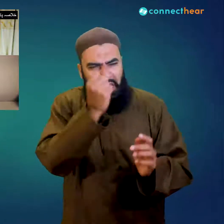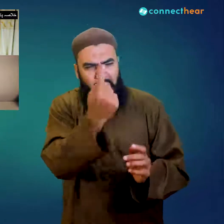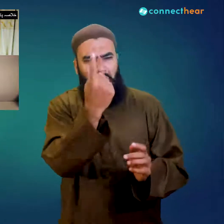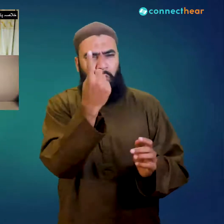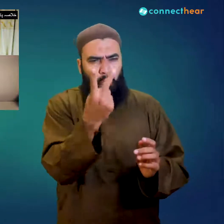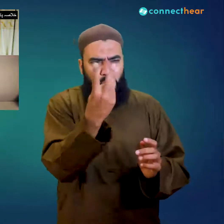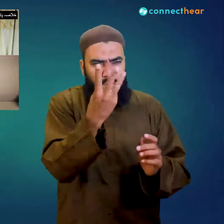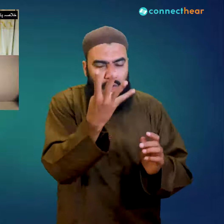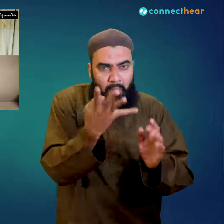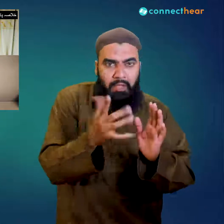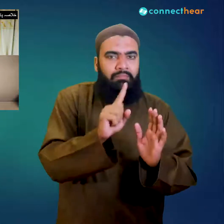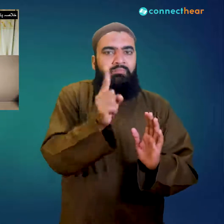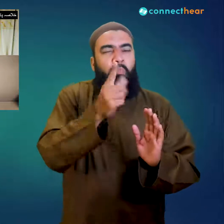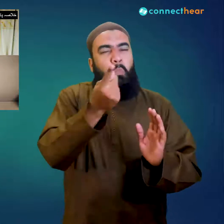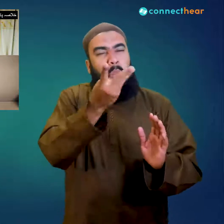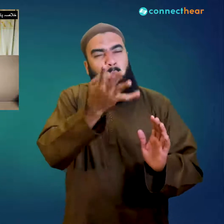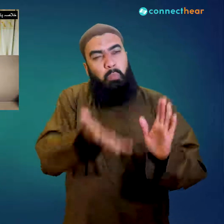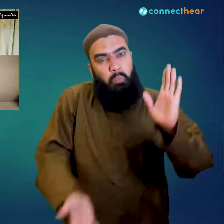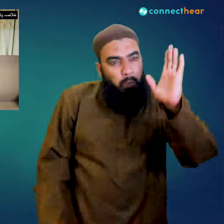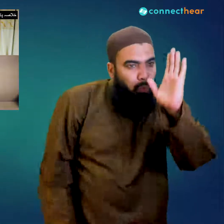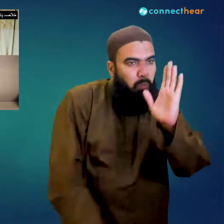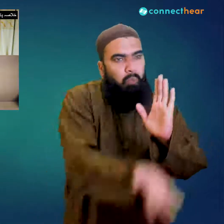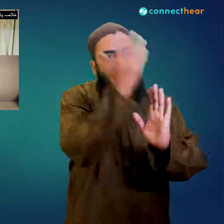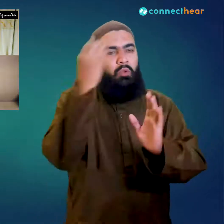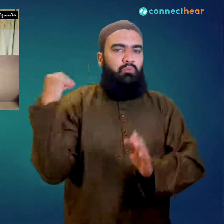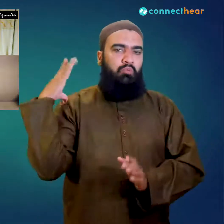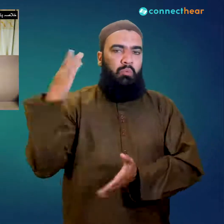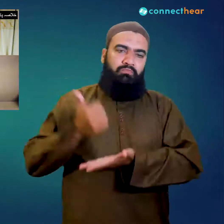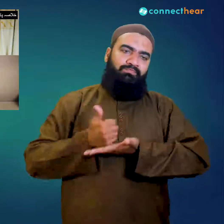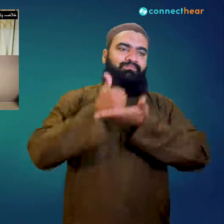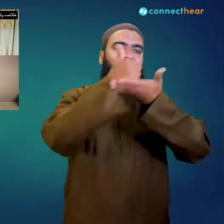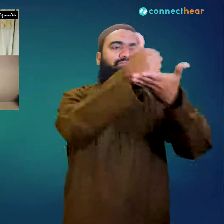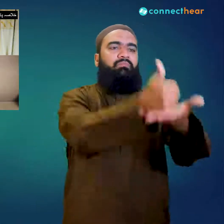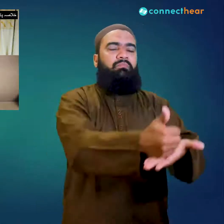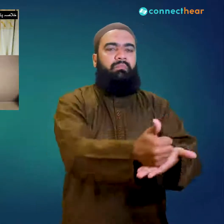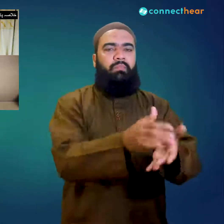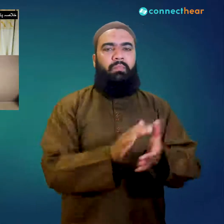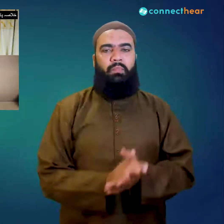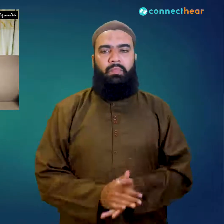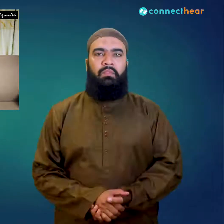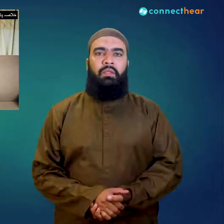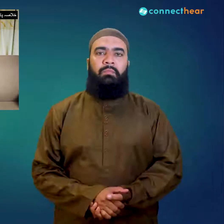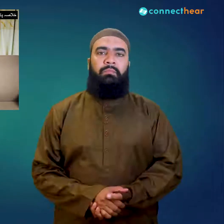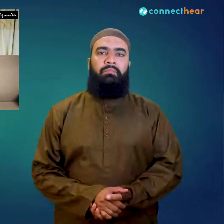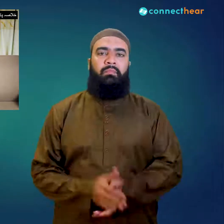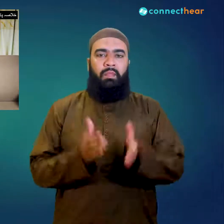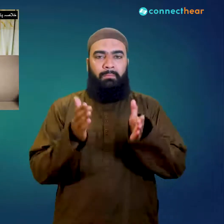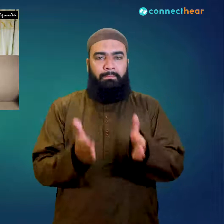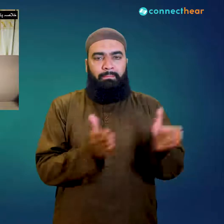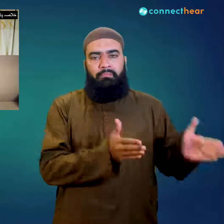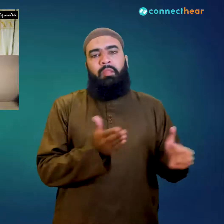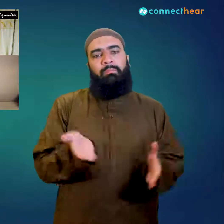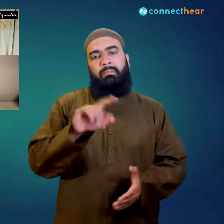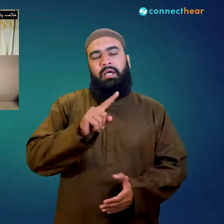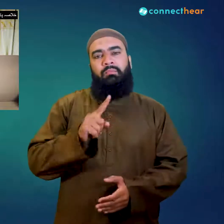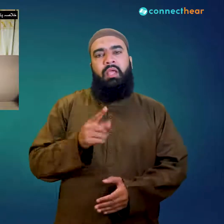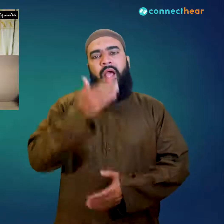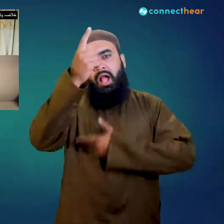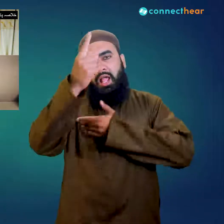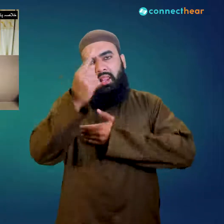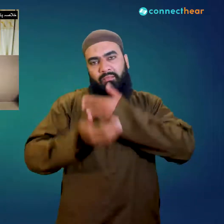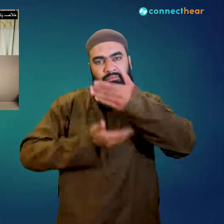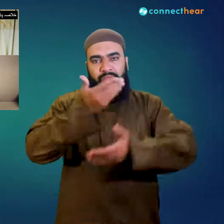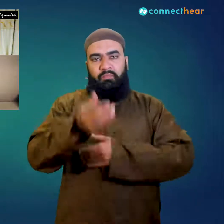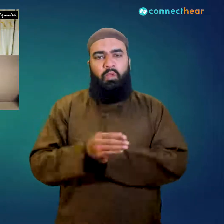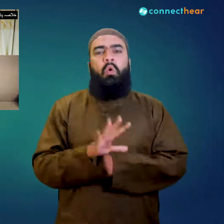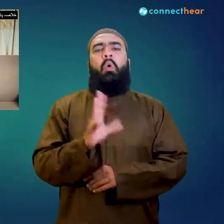شہداء کا ذکر فرمایا کہ جو لوگ اللہ کی راہ میں قتل کیے جاتے ہیں تم انہیں مردہ نہ کرو۔ ظاہری